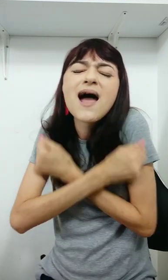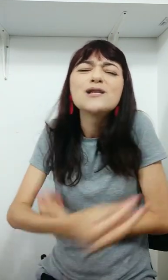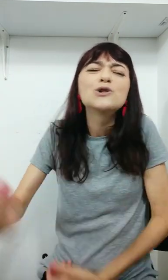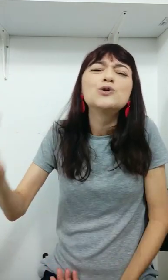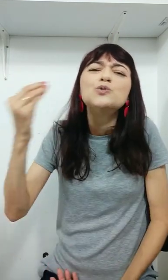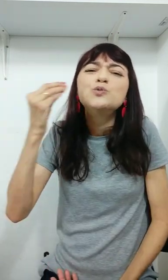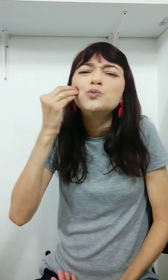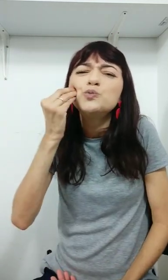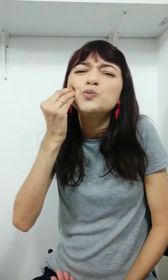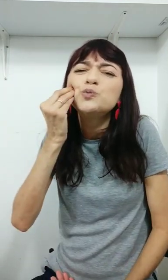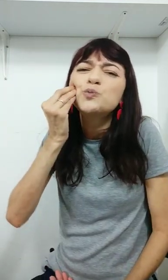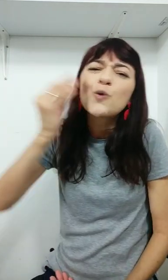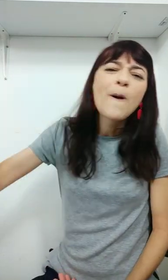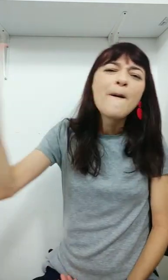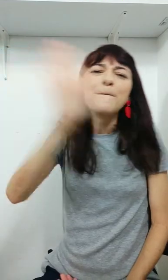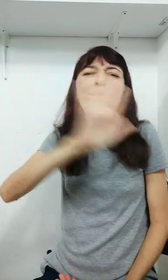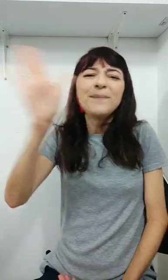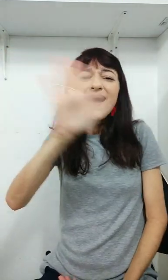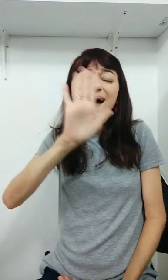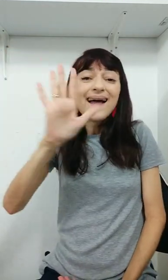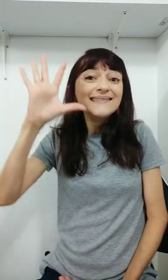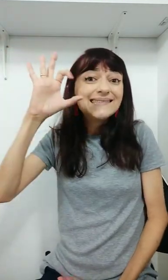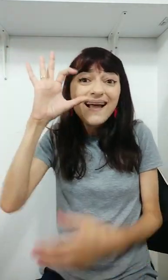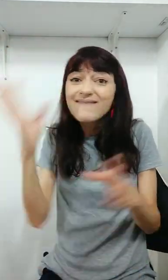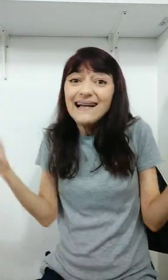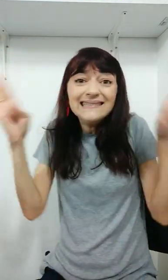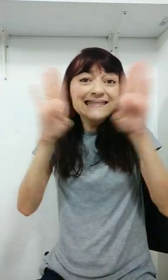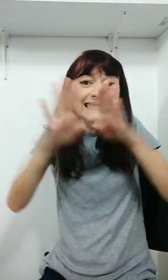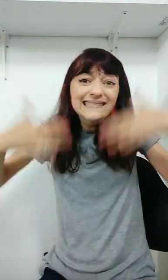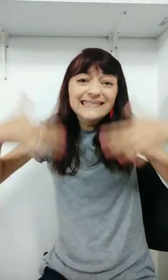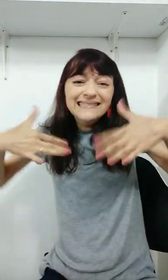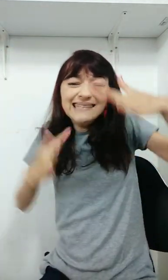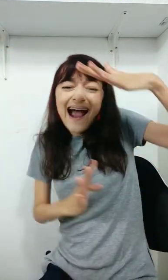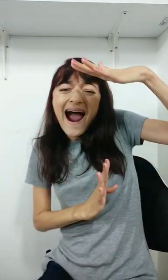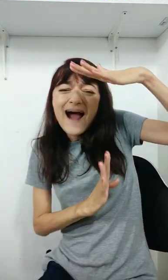Libras. Então, um abraço e um beijo para vocês. Está dando 1 hora aqui, o Instagram vai fechar, já está